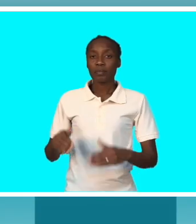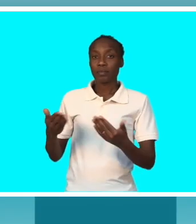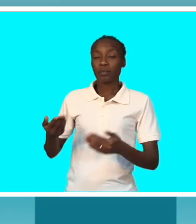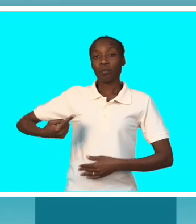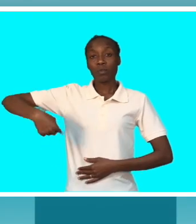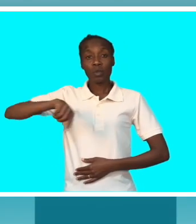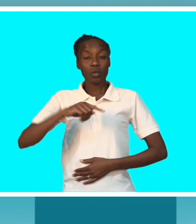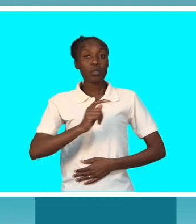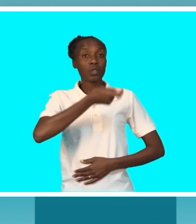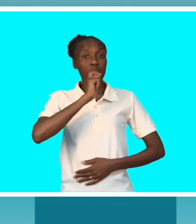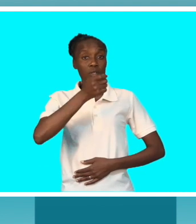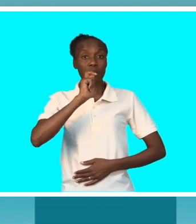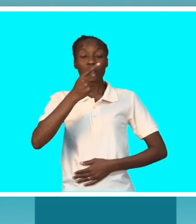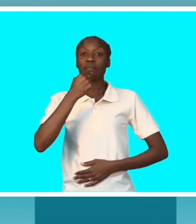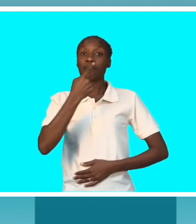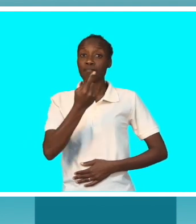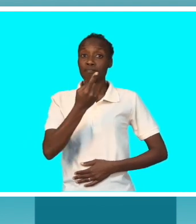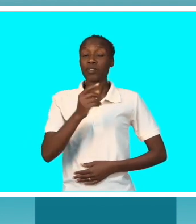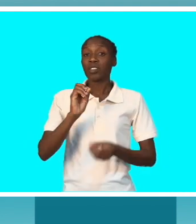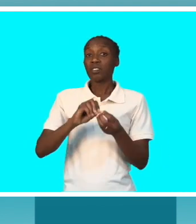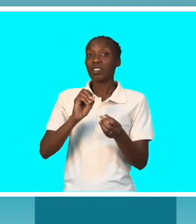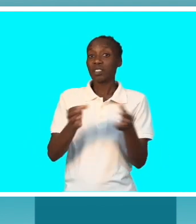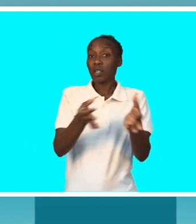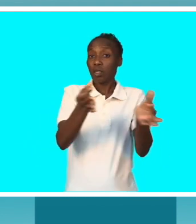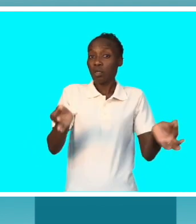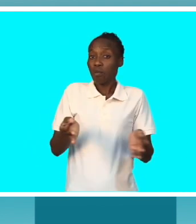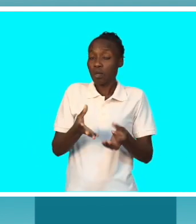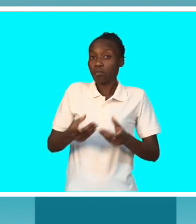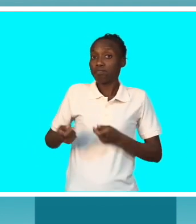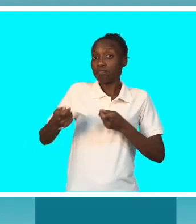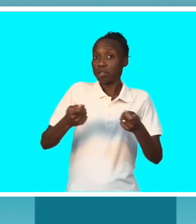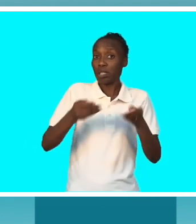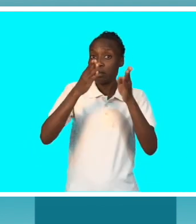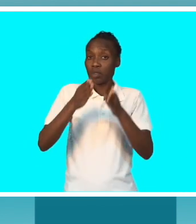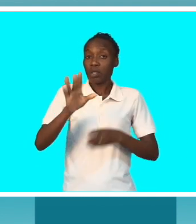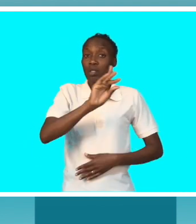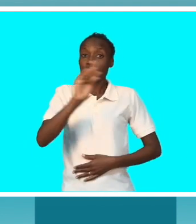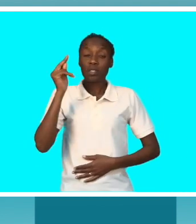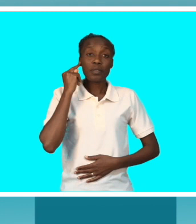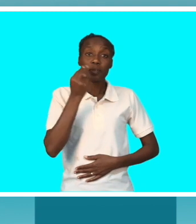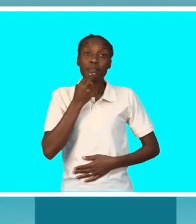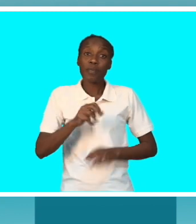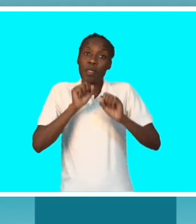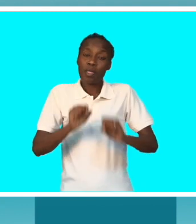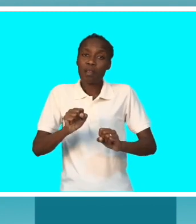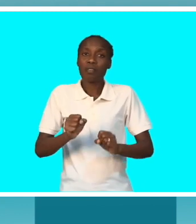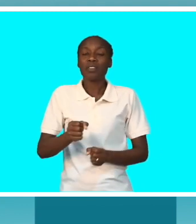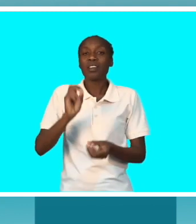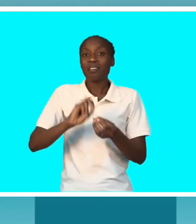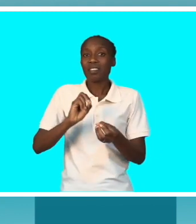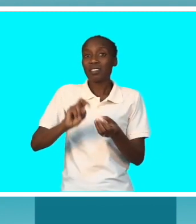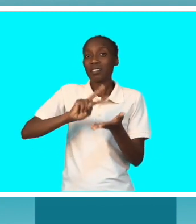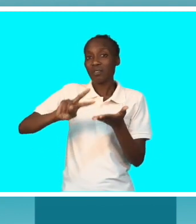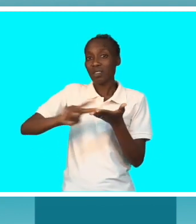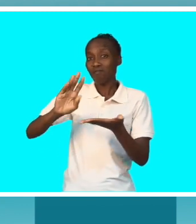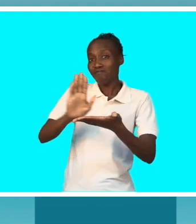recolhido. Os surdos na província de Manica estão preocupados com o nível de mendicidade que é praticado nesta parcela